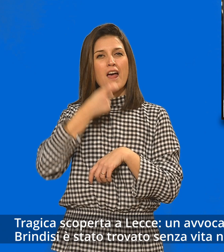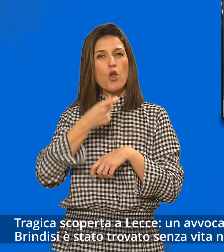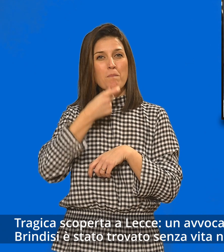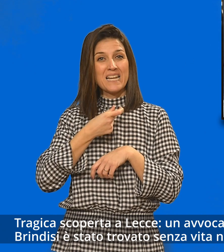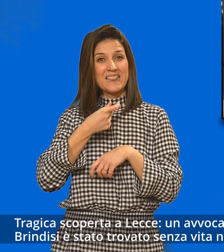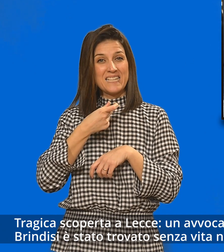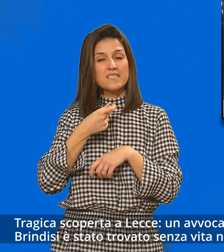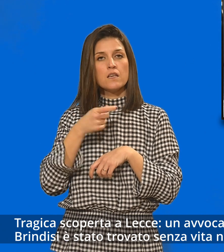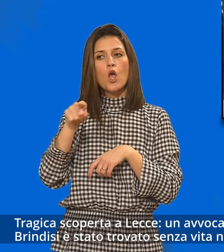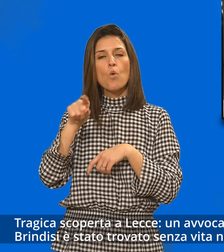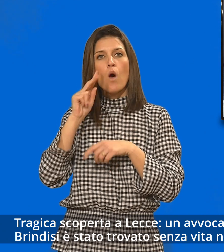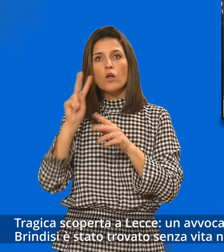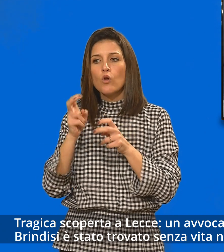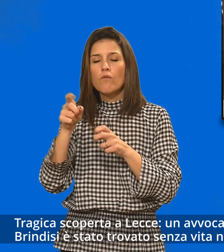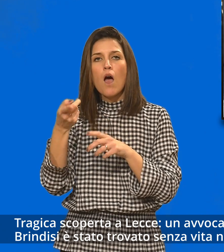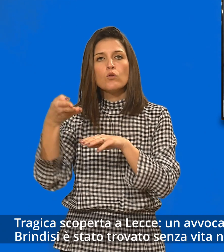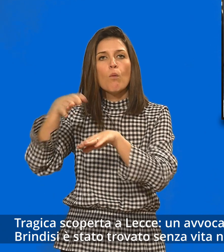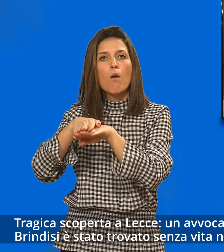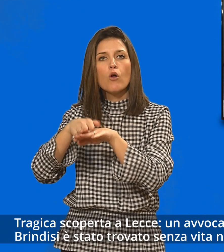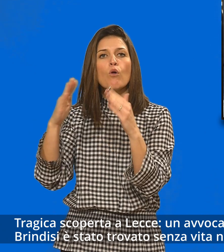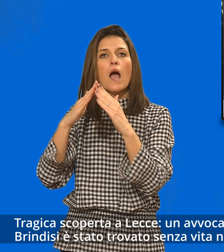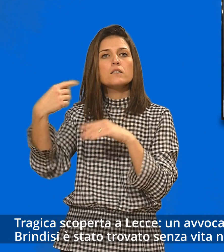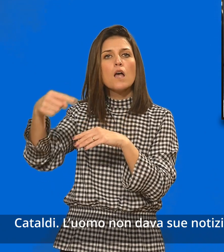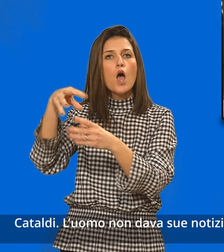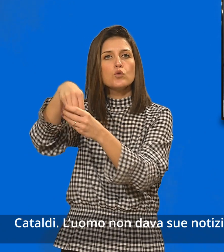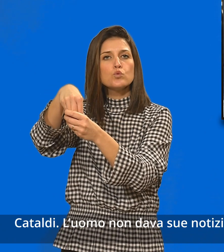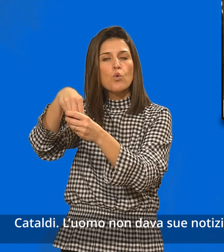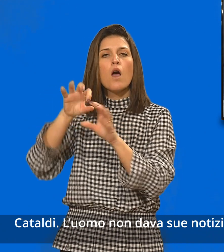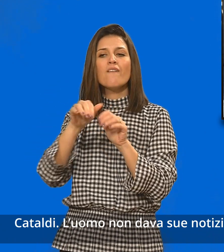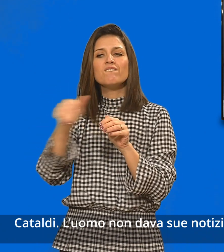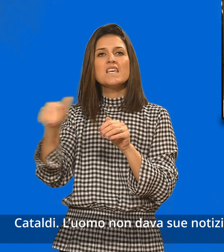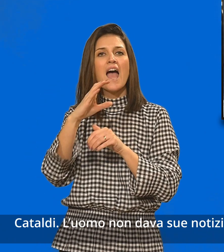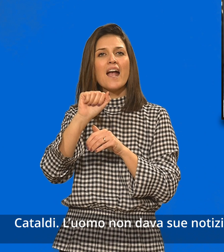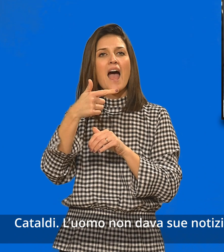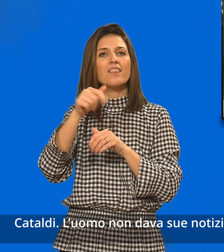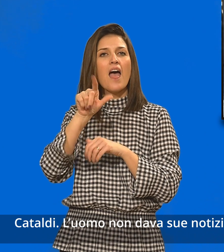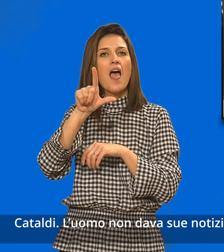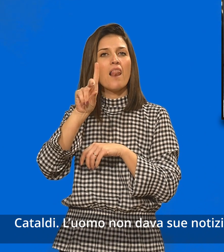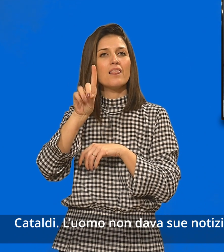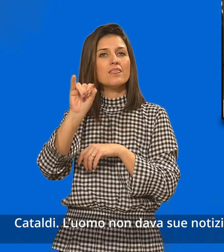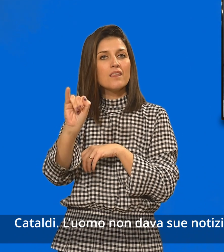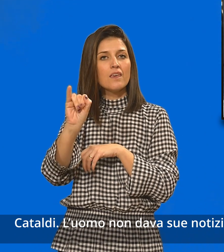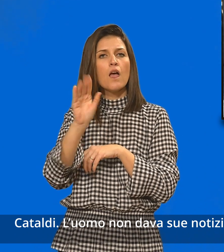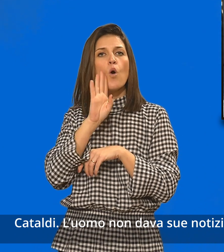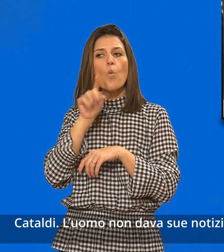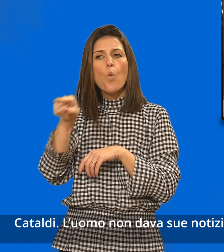e stato trovato senza vita nella sua abitazione di via cataldi l'uomo non dava sue notizie